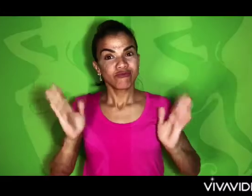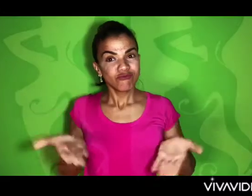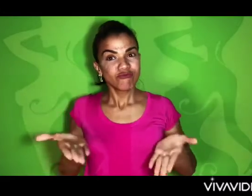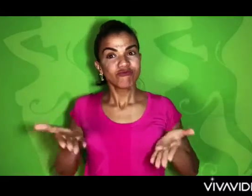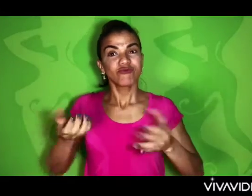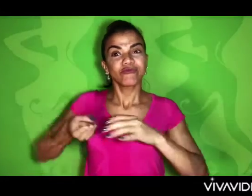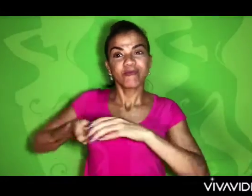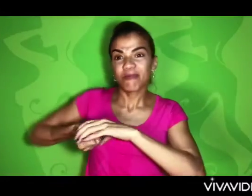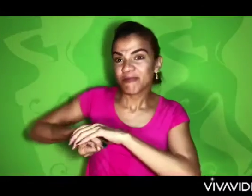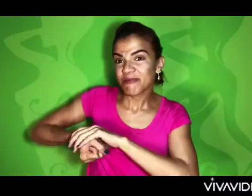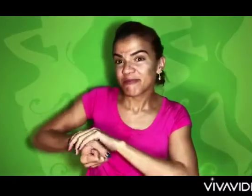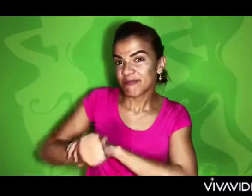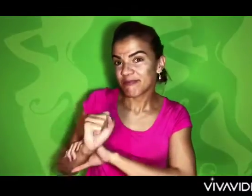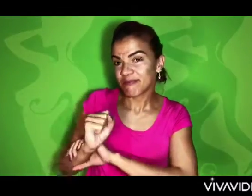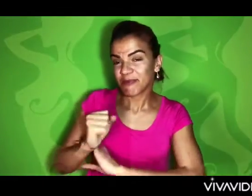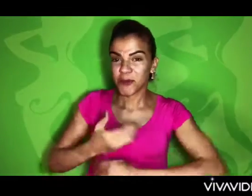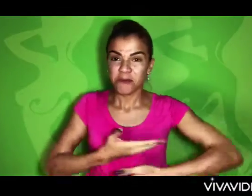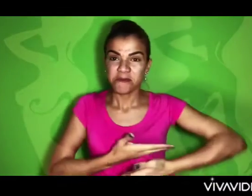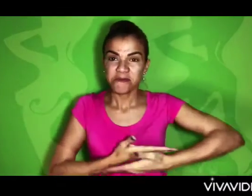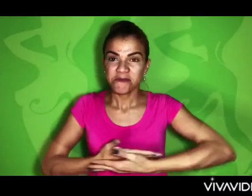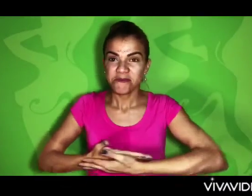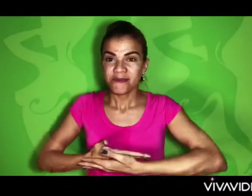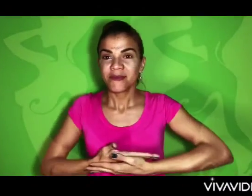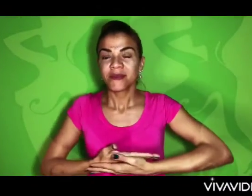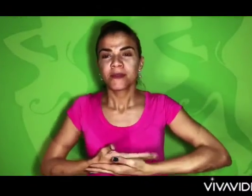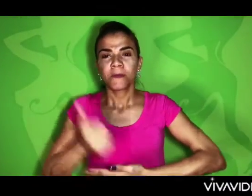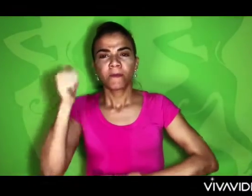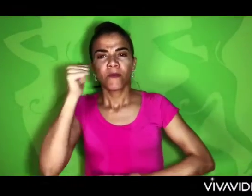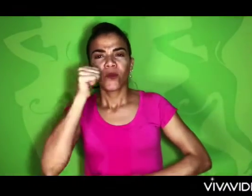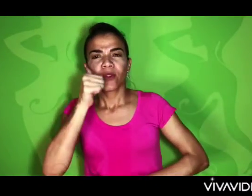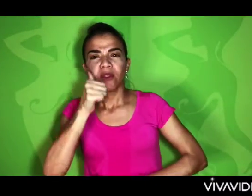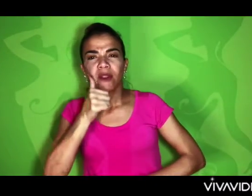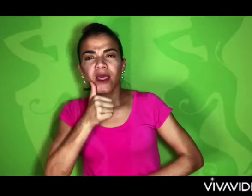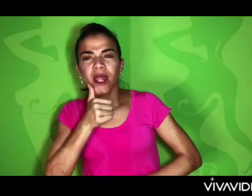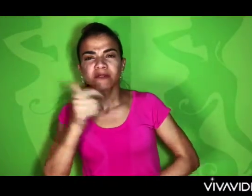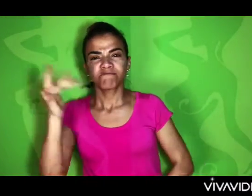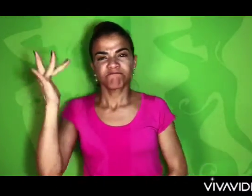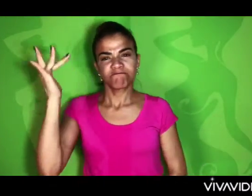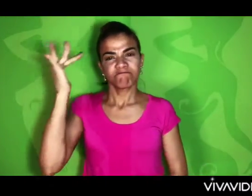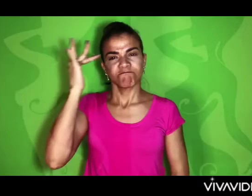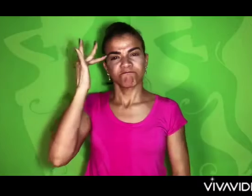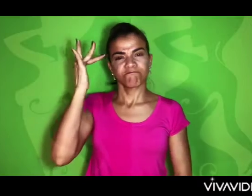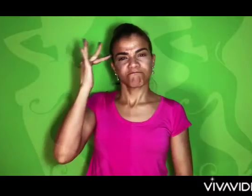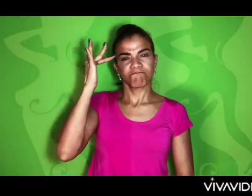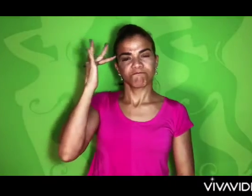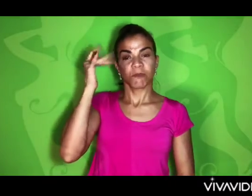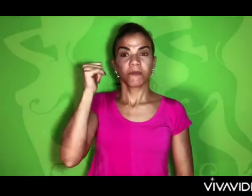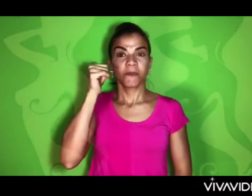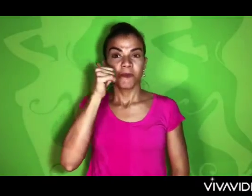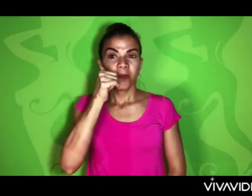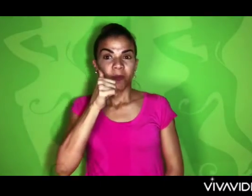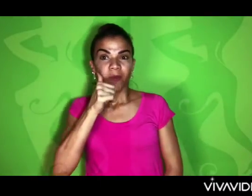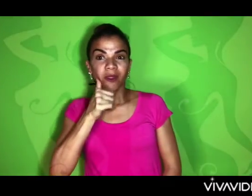mulheres que acabaram de parir mulheres mais maduras